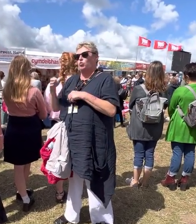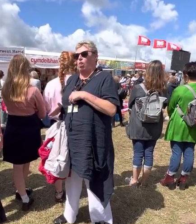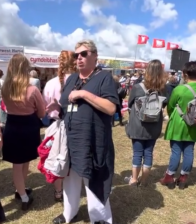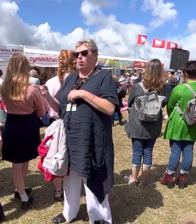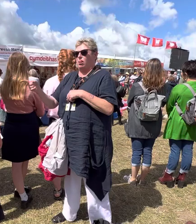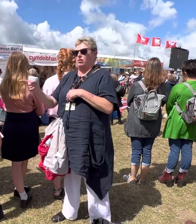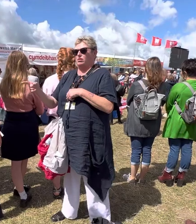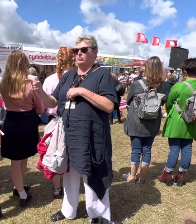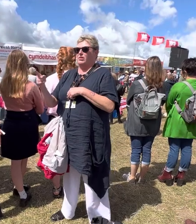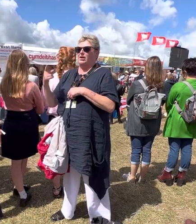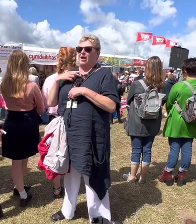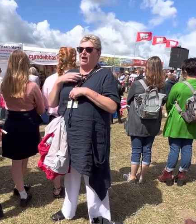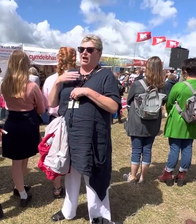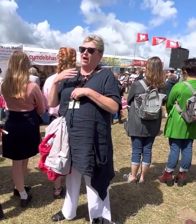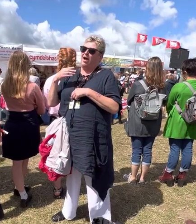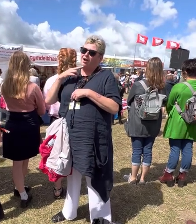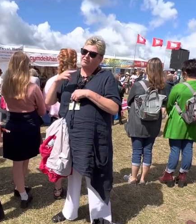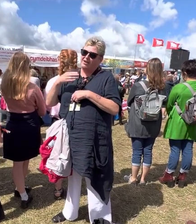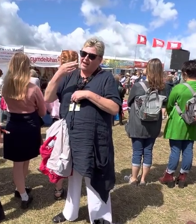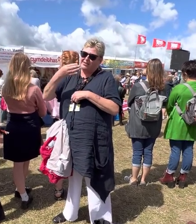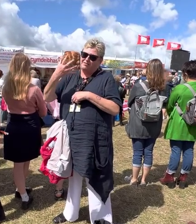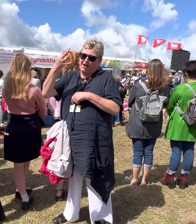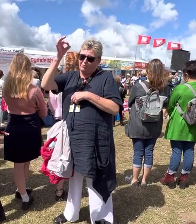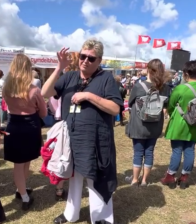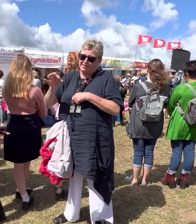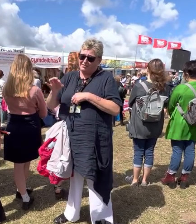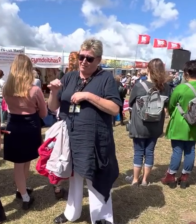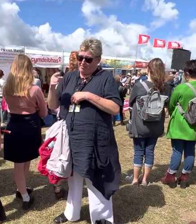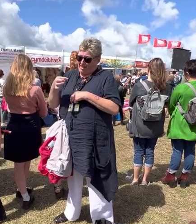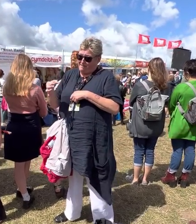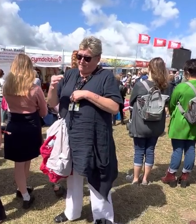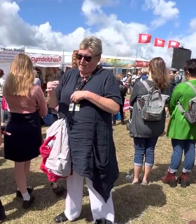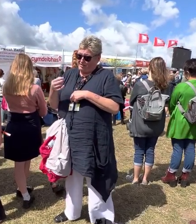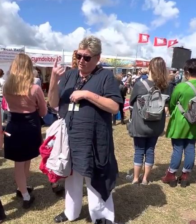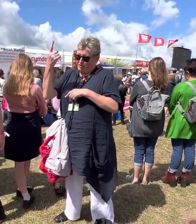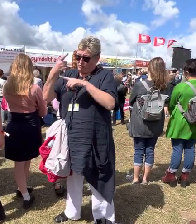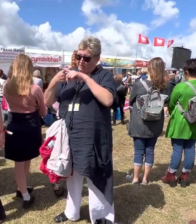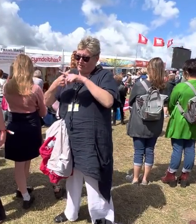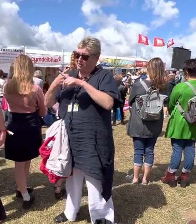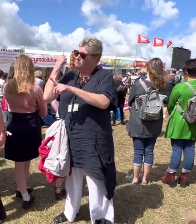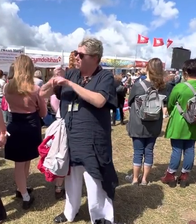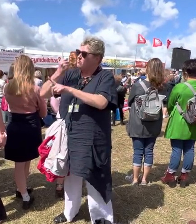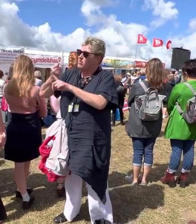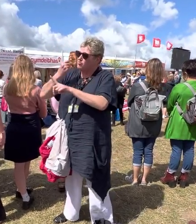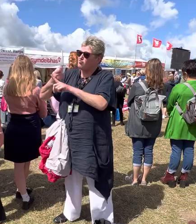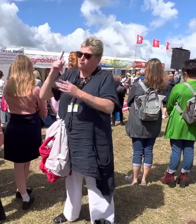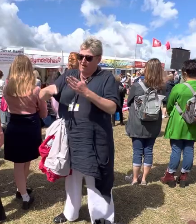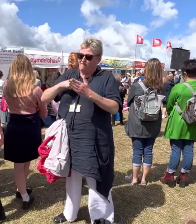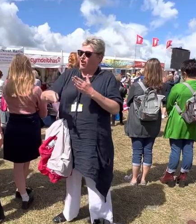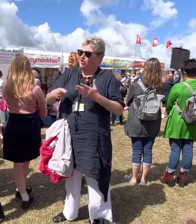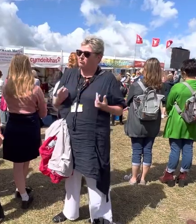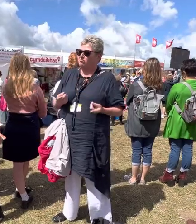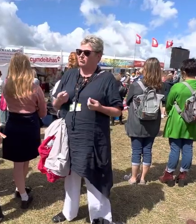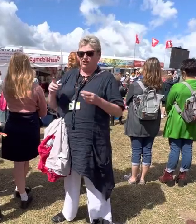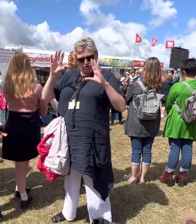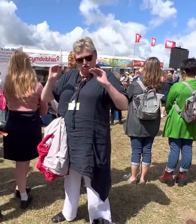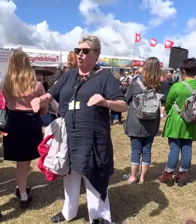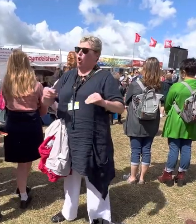ôl 95% o drigolion Tre Whitby yng Ngogledd Lloegr pleidleisio mewn referendum lleol i atal bobl rhag prynu